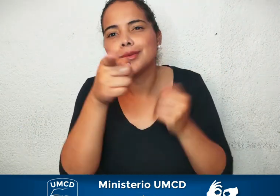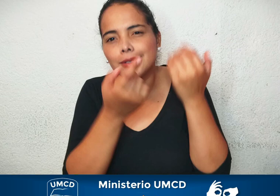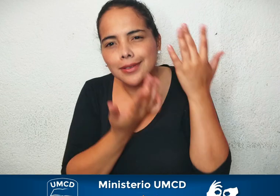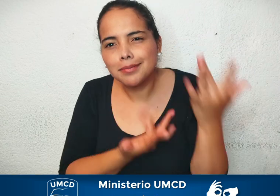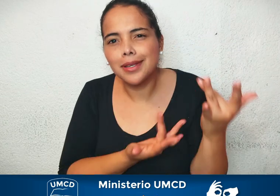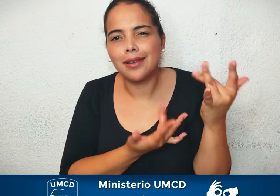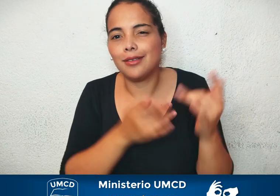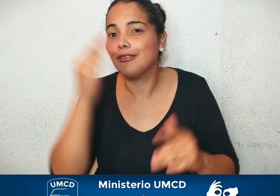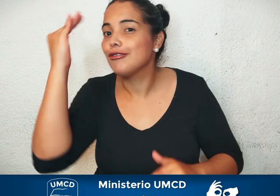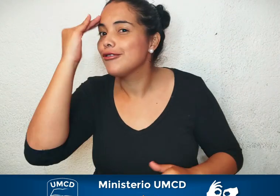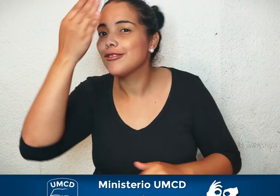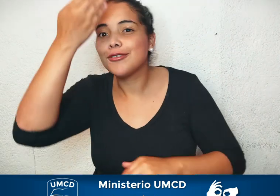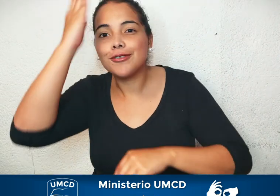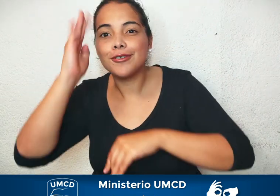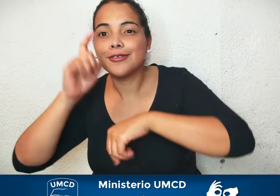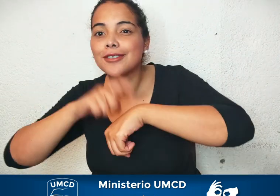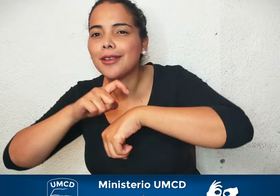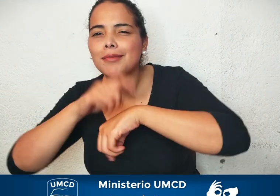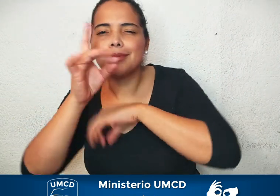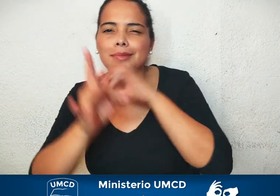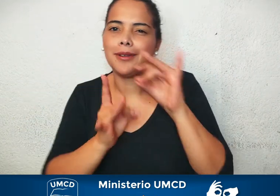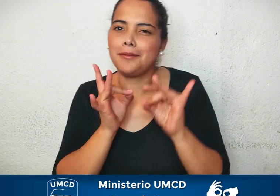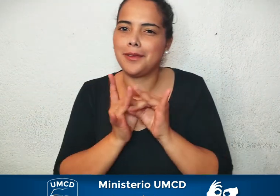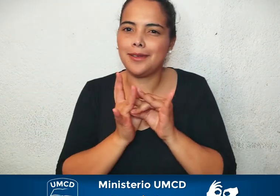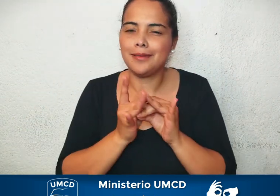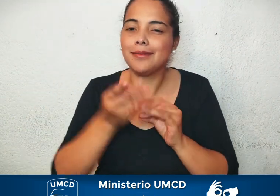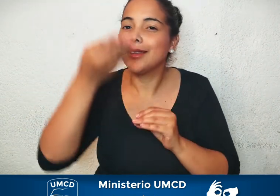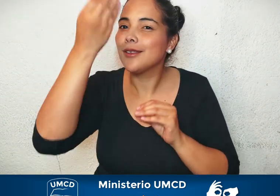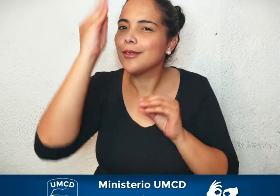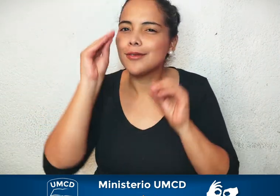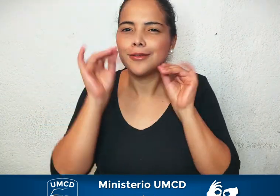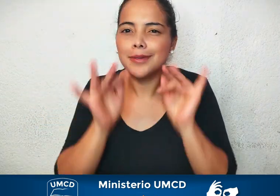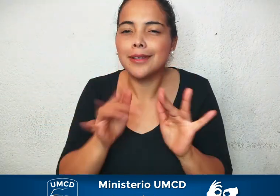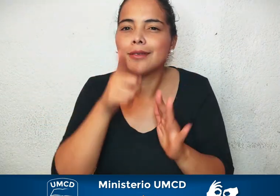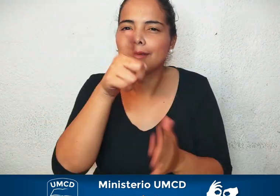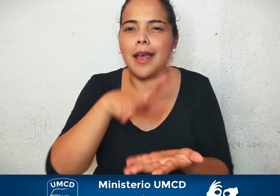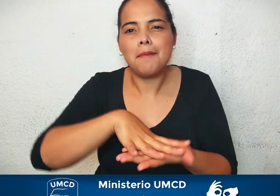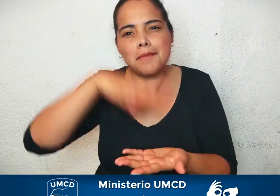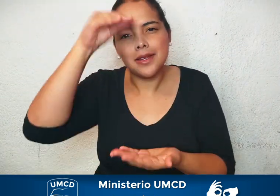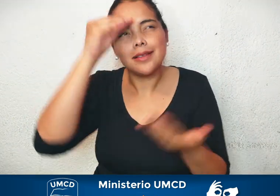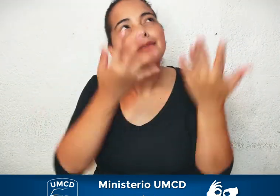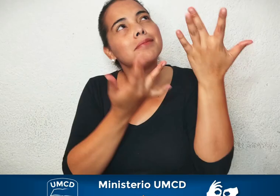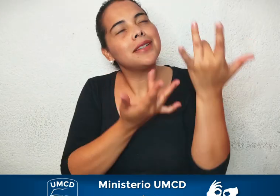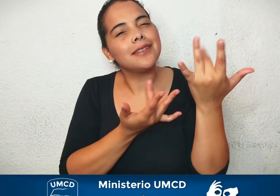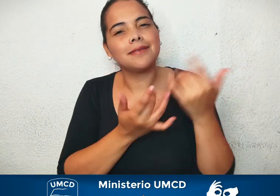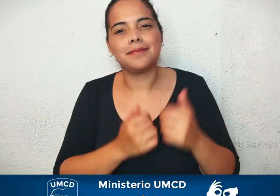todo sucederá cuando sea el tiempo del Señor. Que Dios nos ayude a esperar en ello.